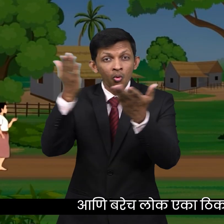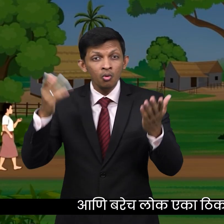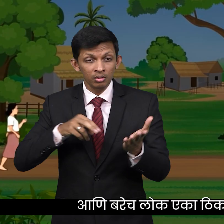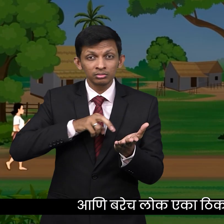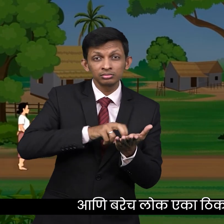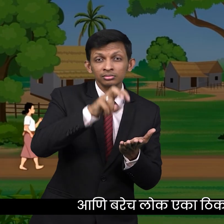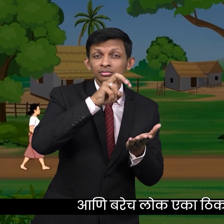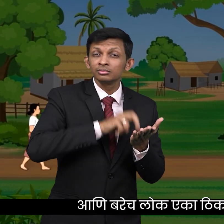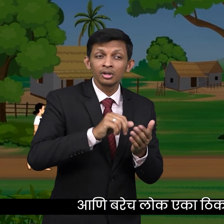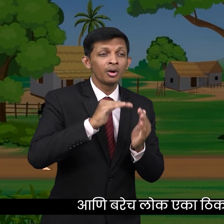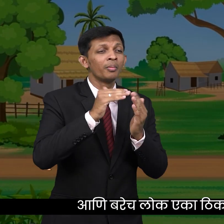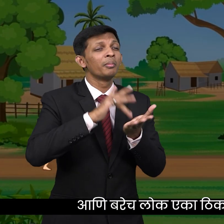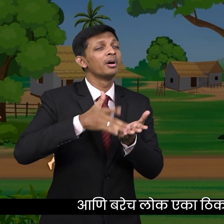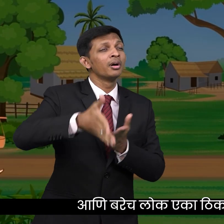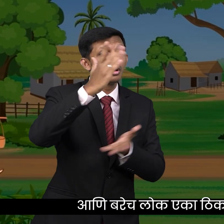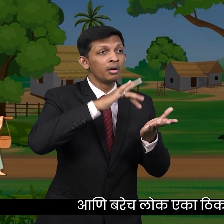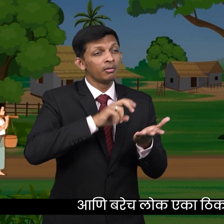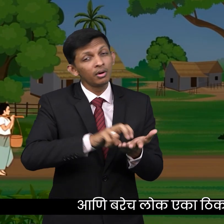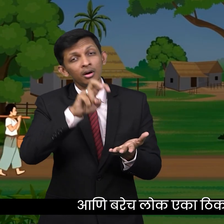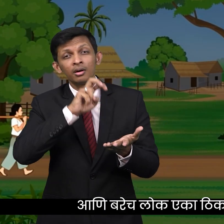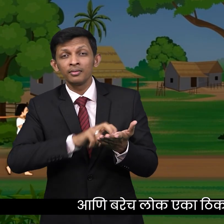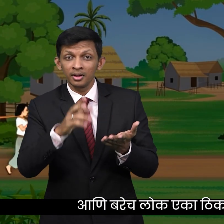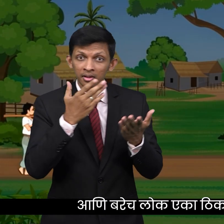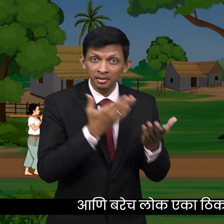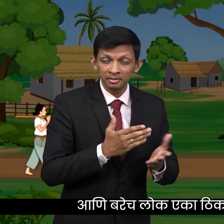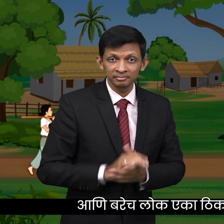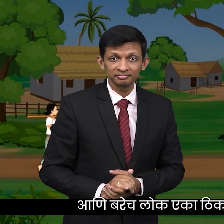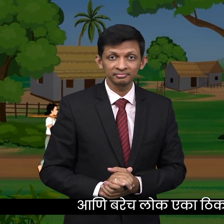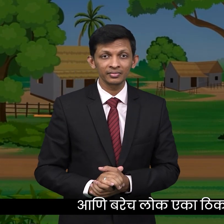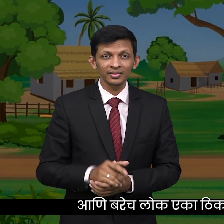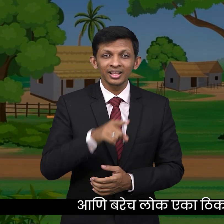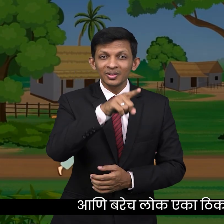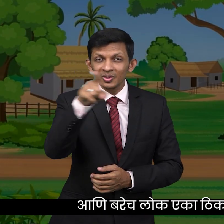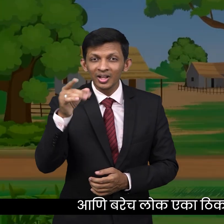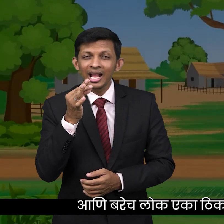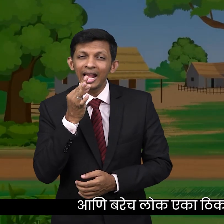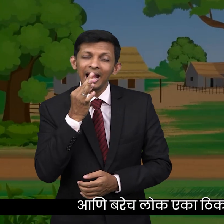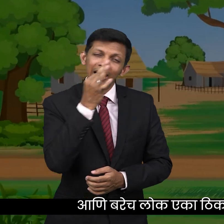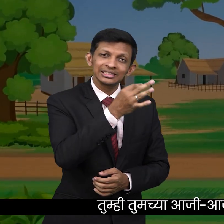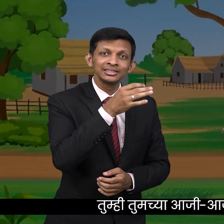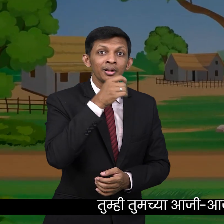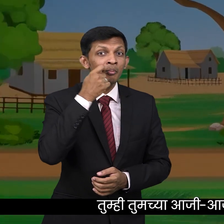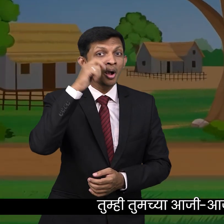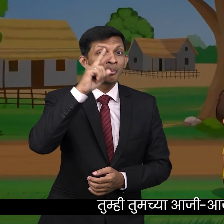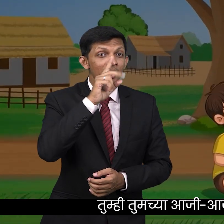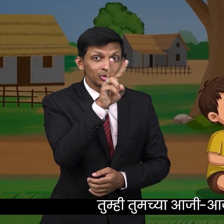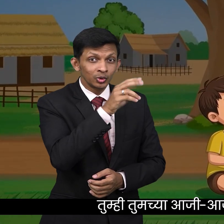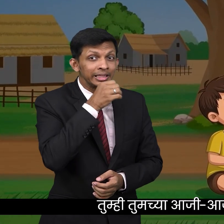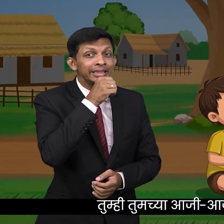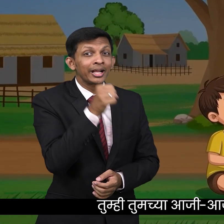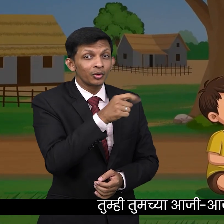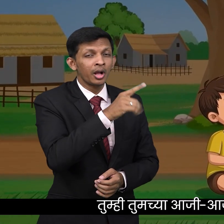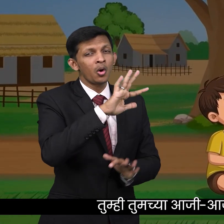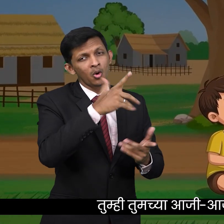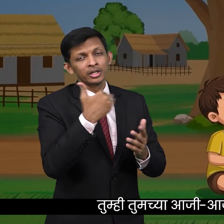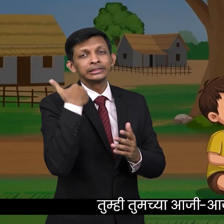आणि बरेच लोक एका ठिकाणाहून दुसऱ्या ठिकाणी चालत जात असत. तुम्ही तुमच्या